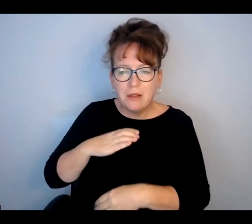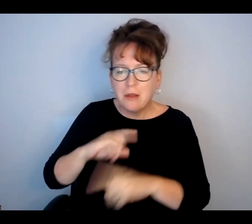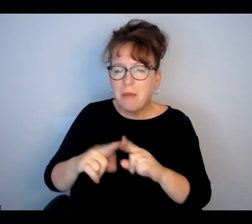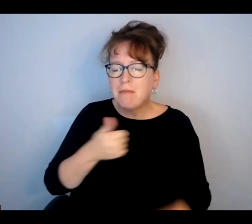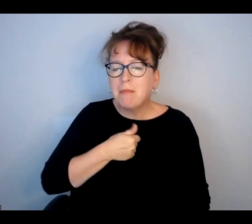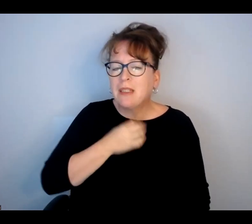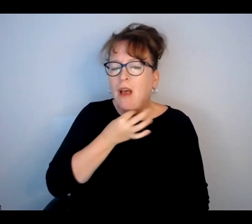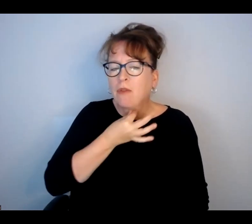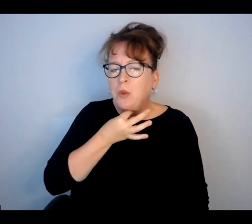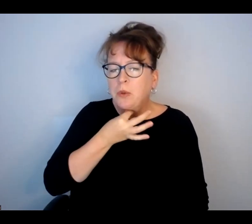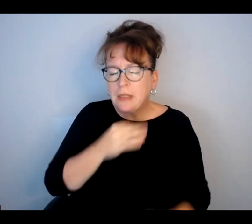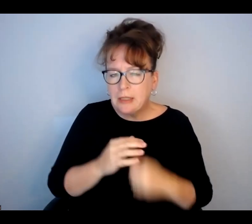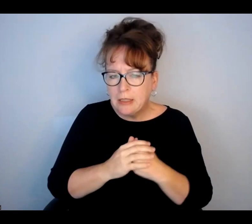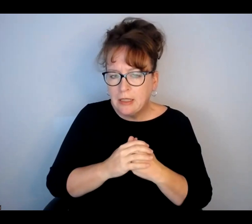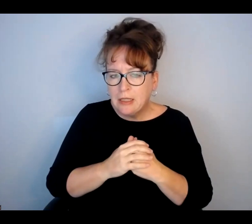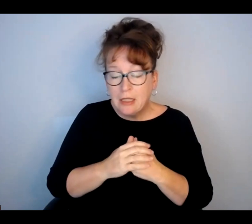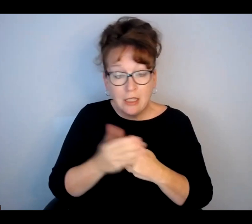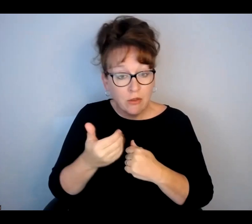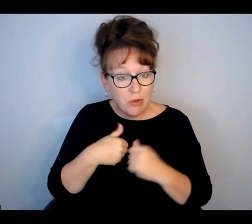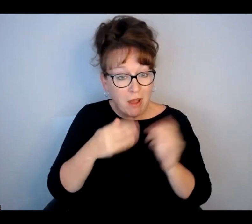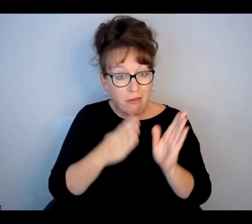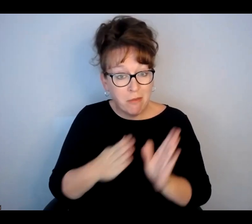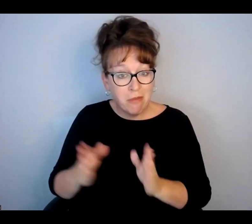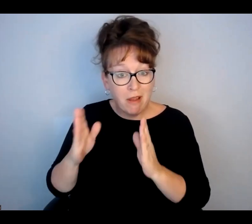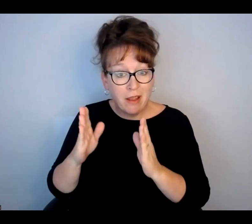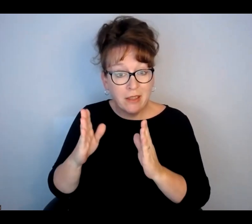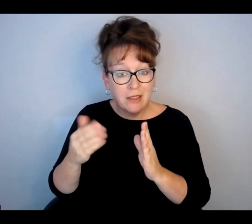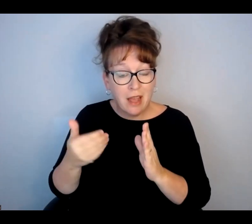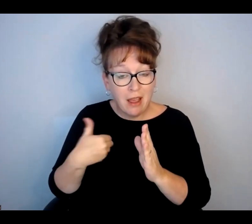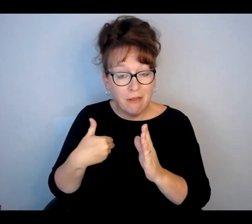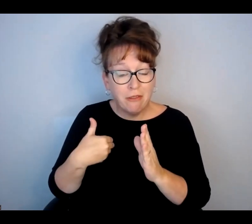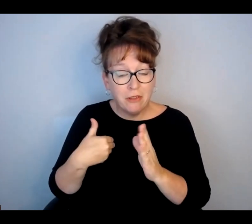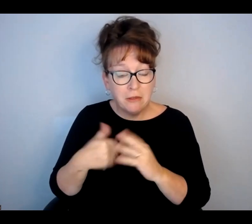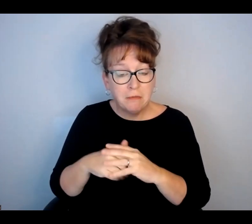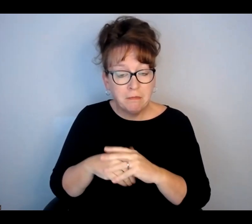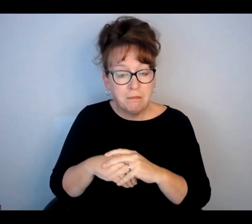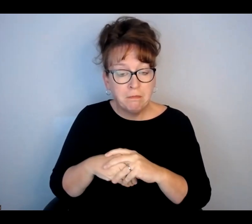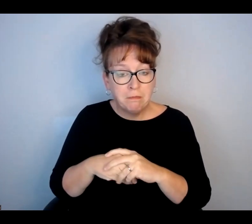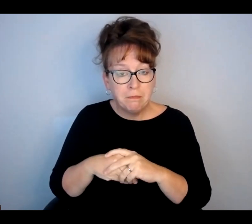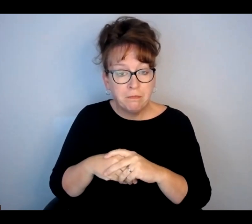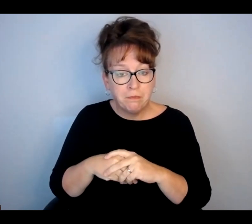organizaciones que trabajan eh pero estoy curiosa de saber si hay un plan